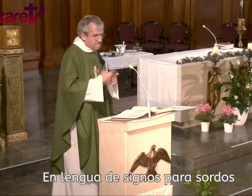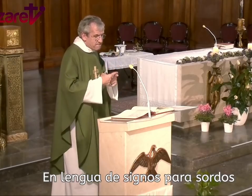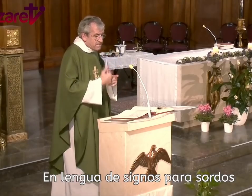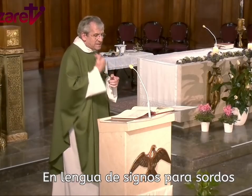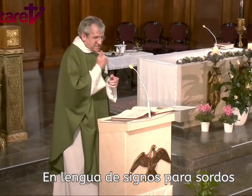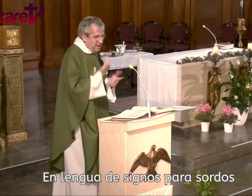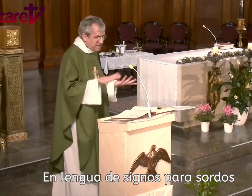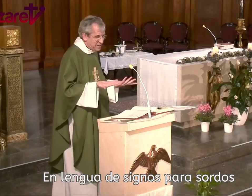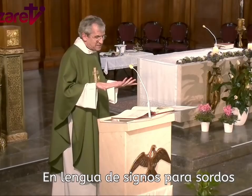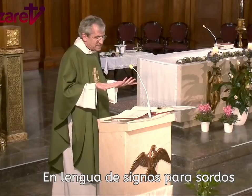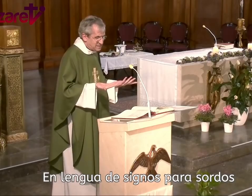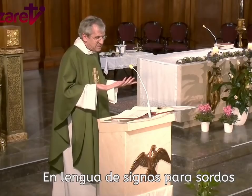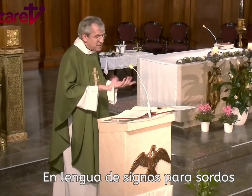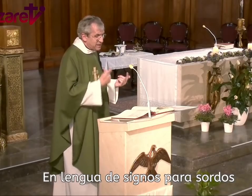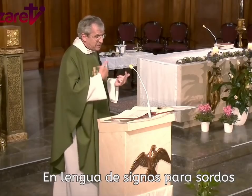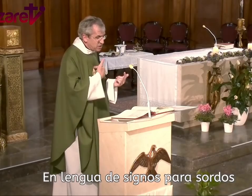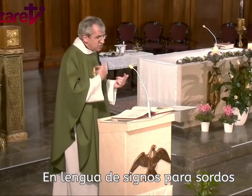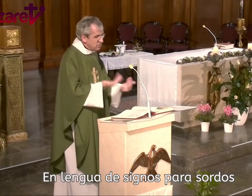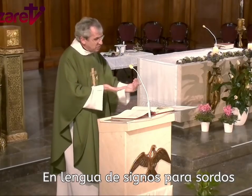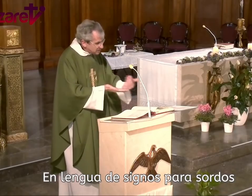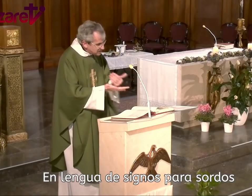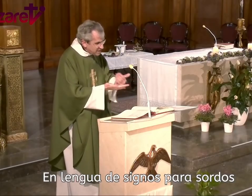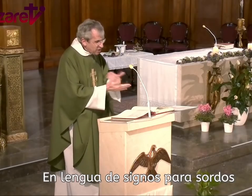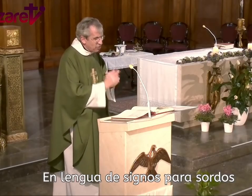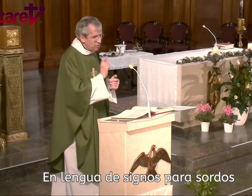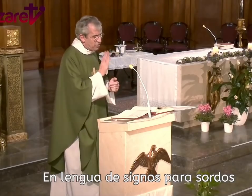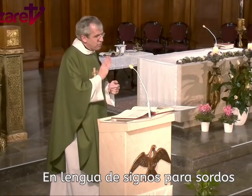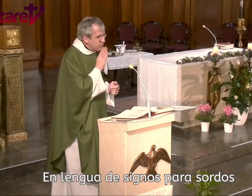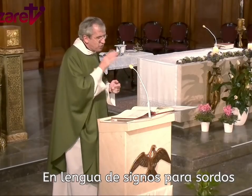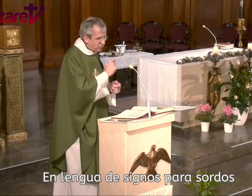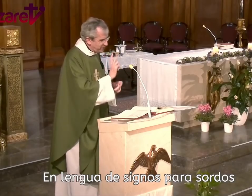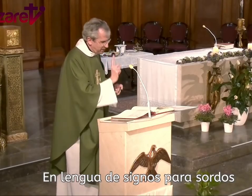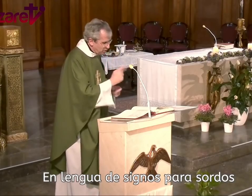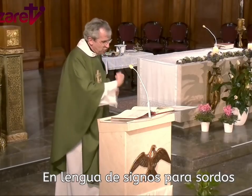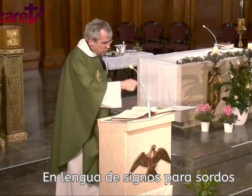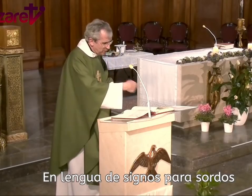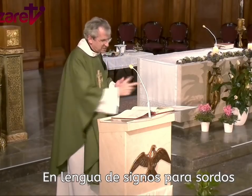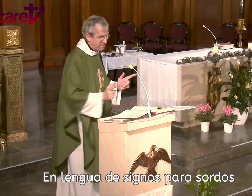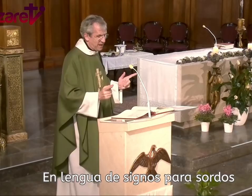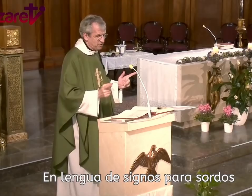Sabías que yo ciego Donde no he sembrado